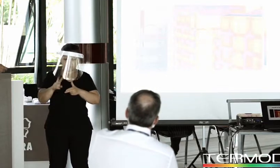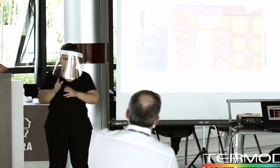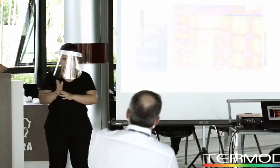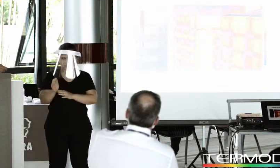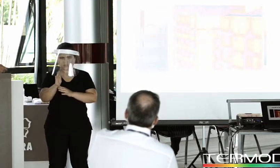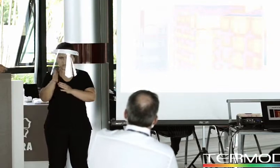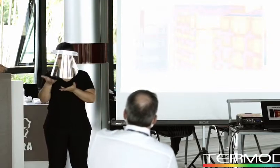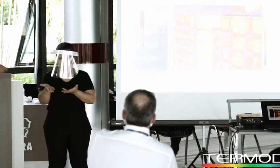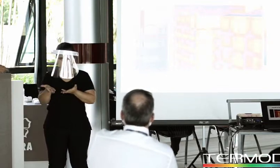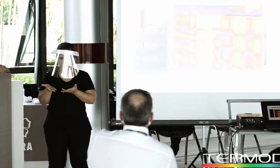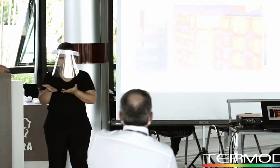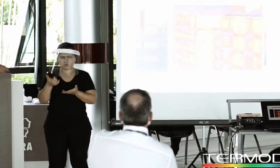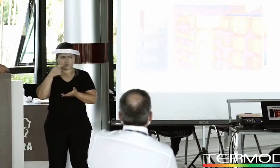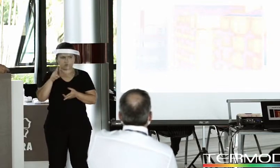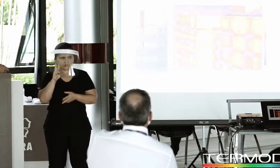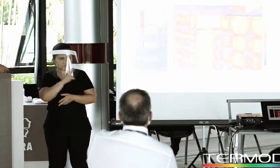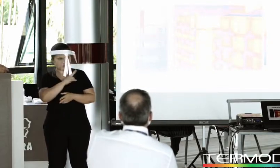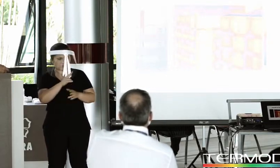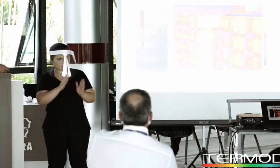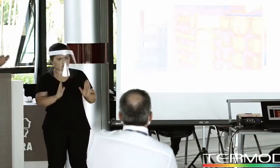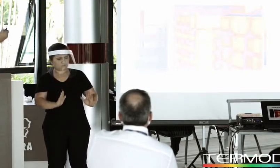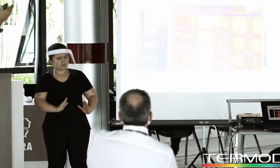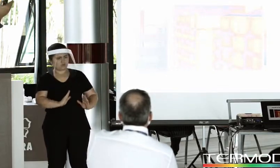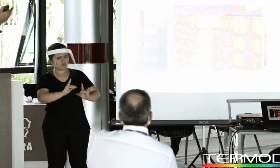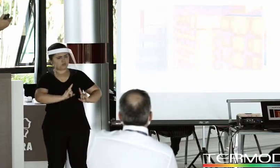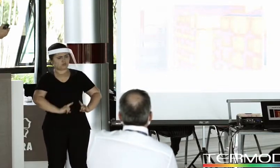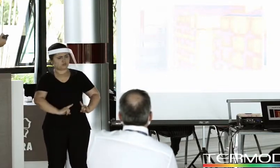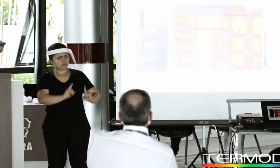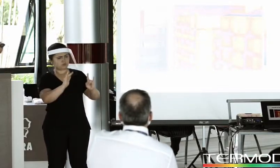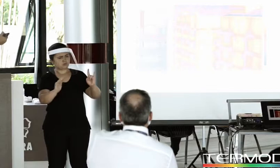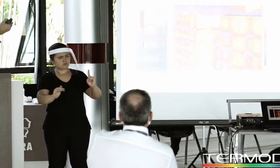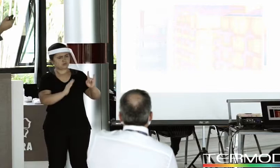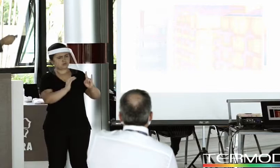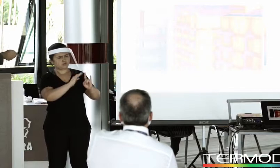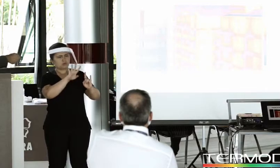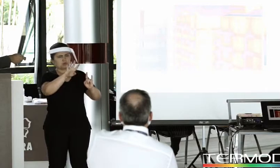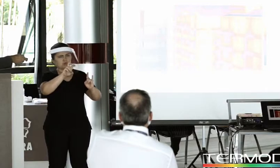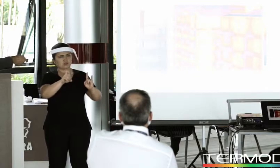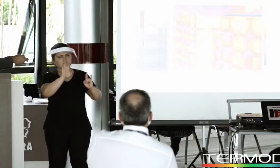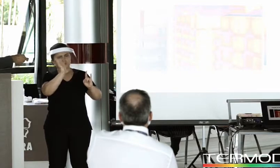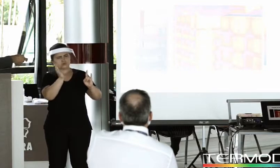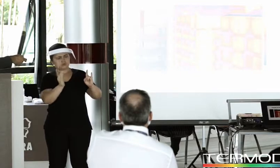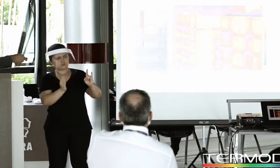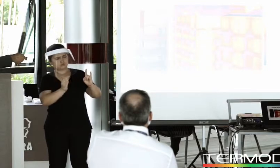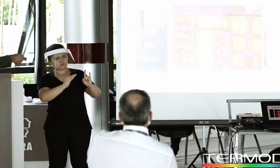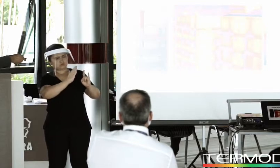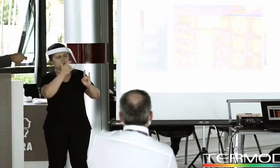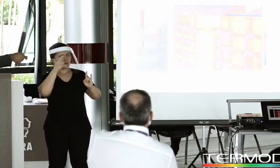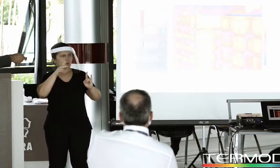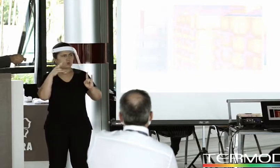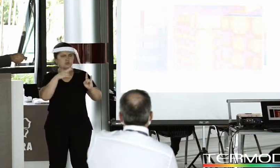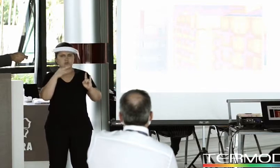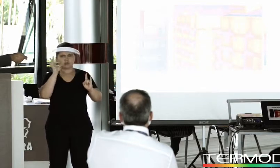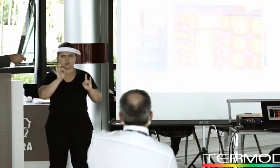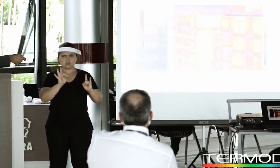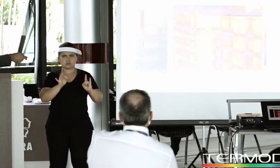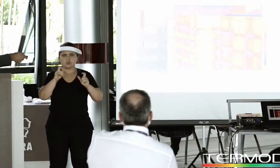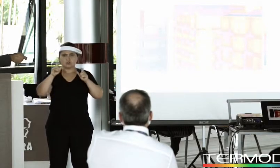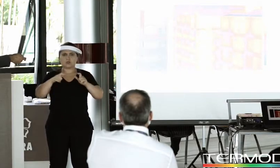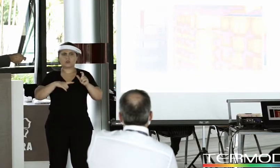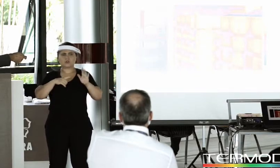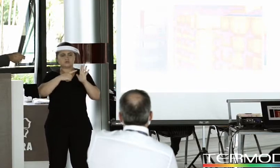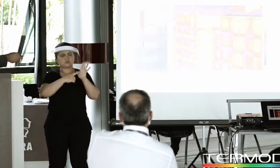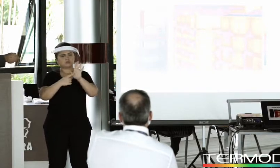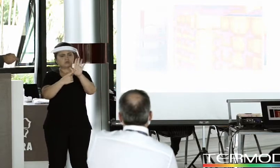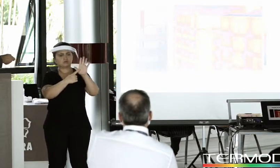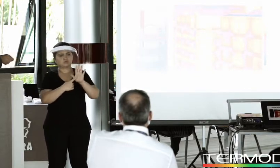aqui? Vocês estão conseguindo ver ela aqui, ó? Diagonal ali, 45 graus, ó. Não sei se dá para ver direito, ó. Bem onde eu estou passando